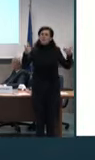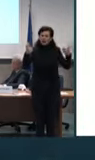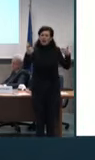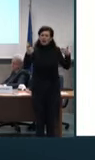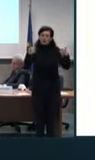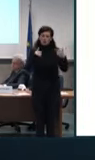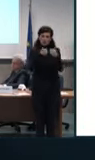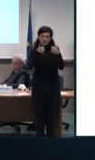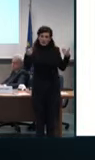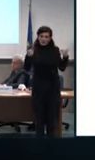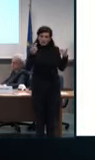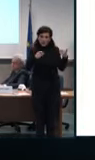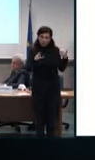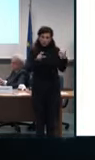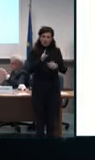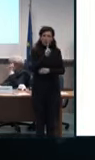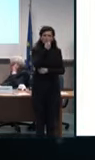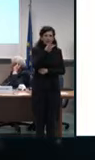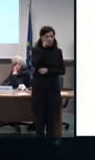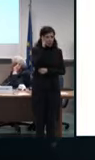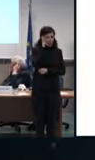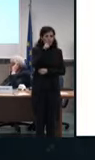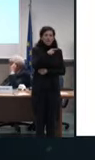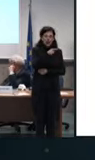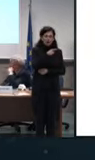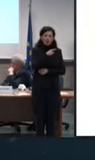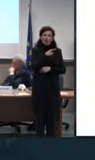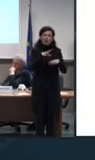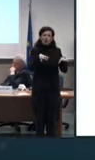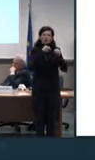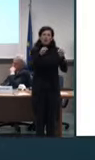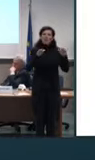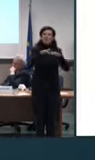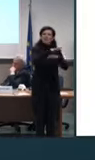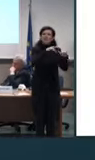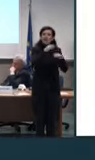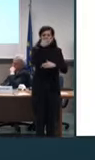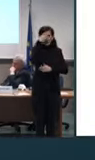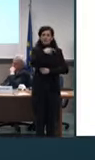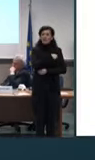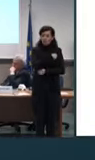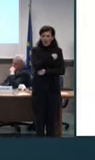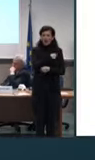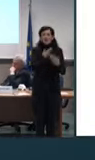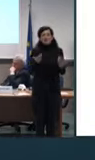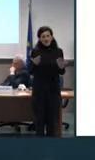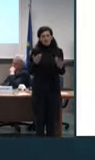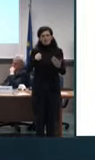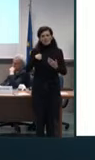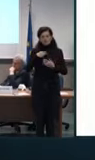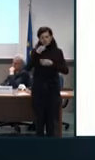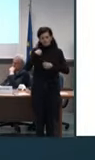non ricordiamo ricordiamo che dal primo febbraio comunque sarà la picco epidemico dell'influenza e quindi adesso dovremo approfondire esattamente meglio